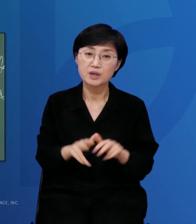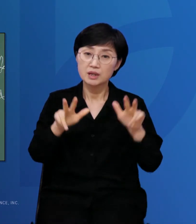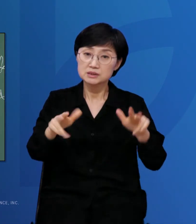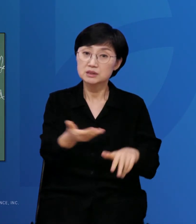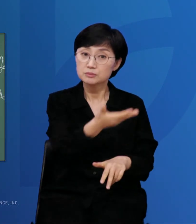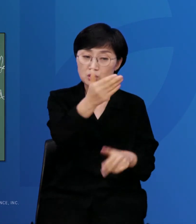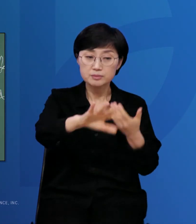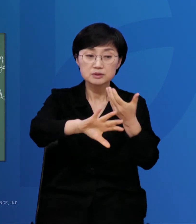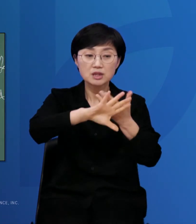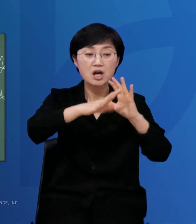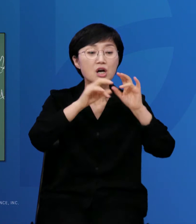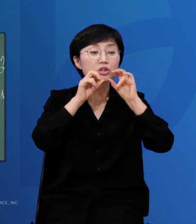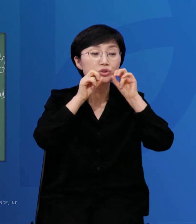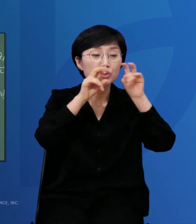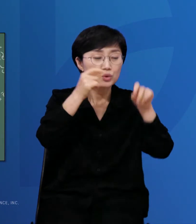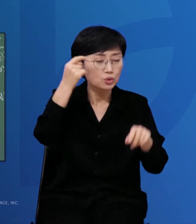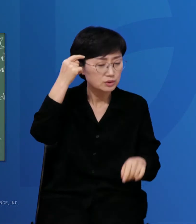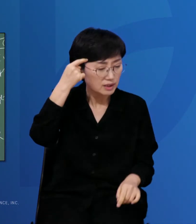거는 시대 바뀌었습니다.